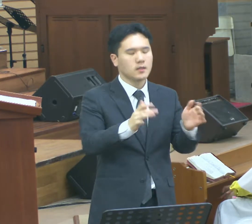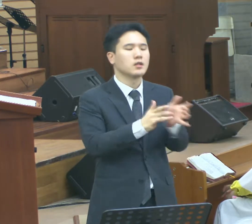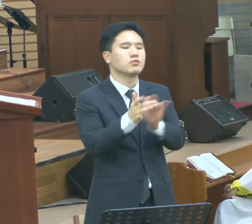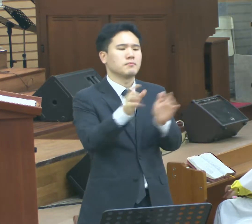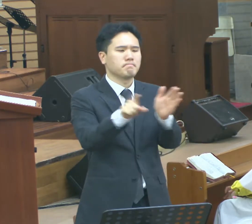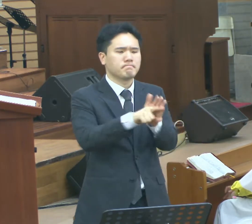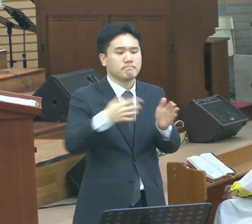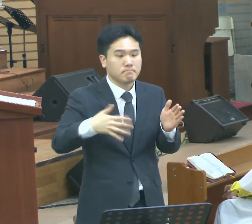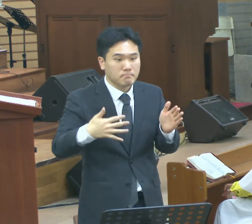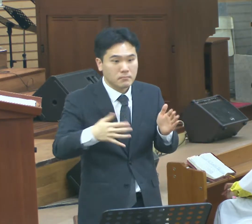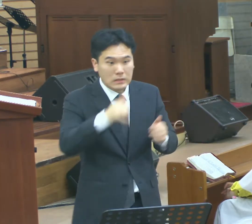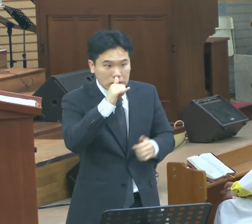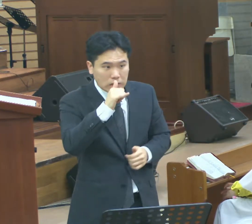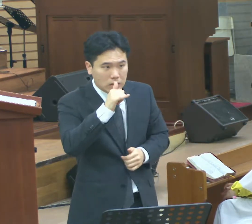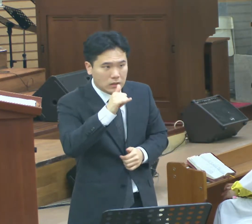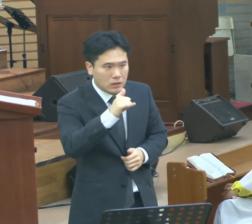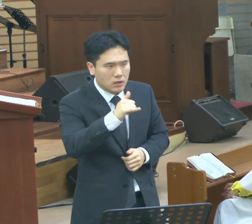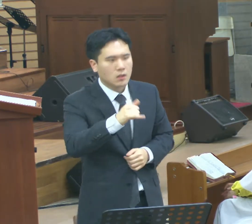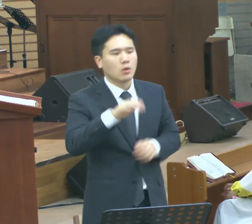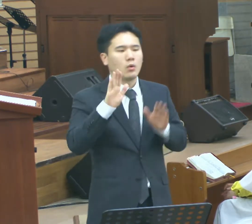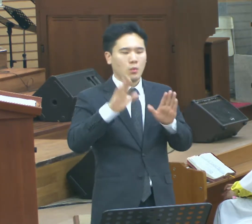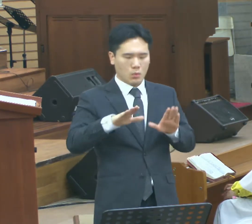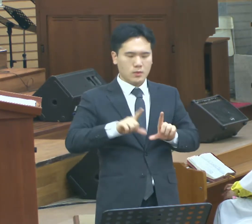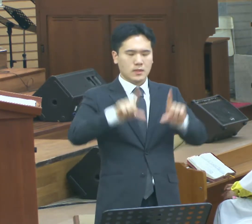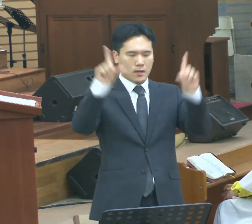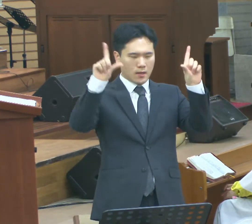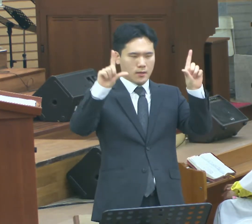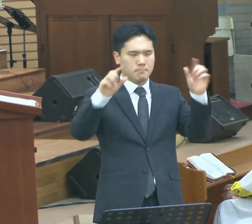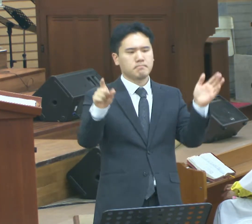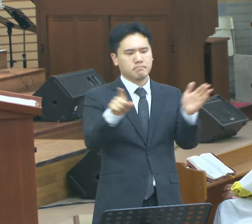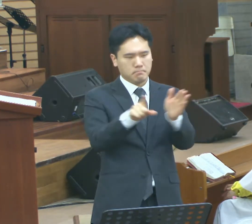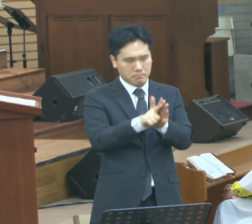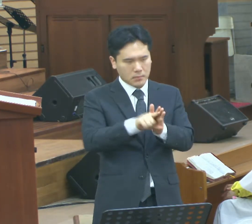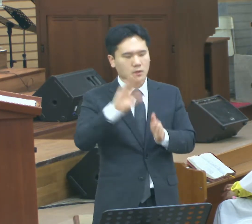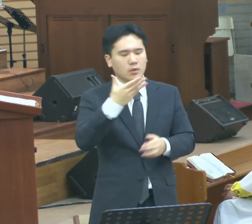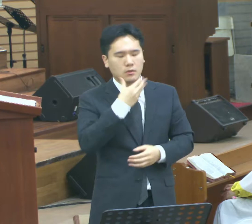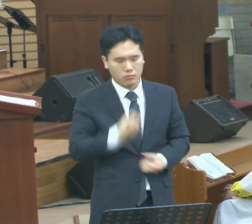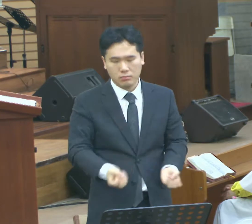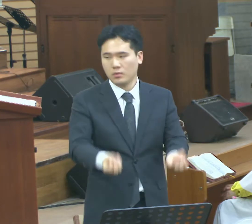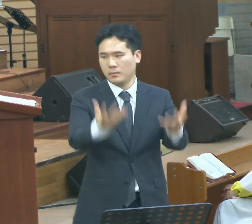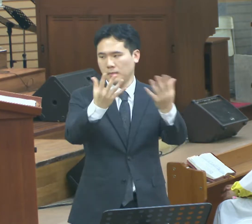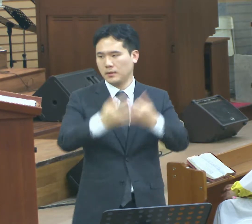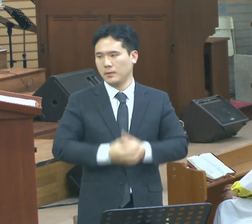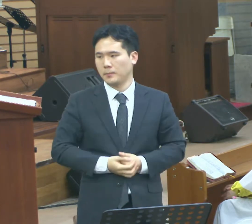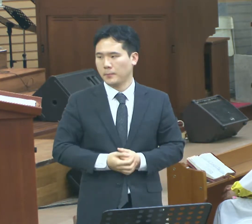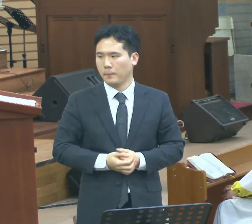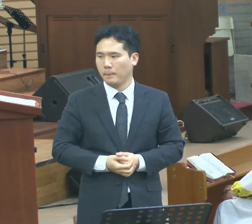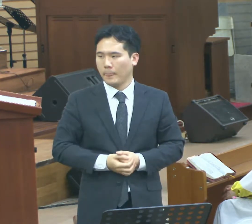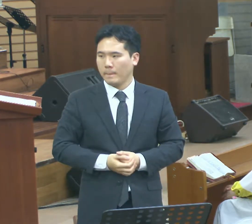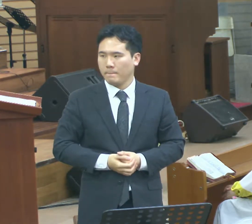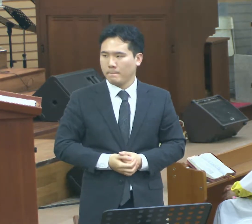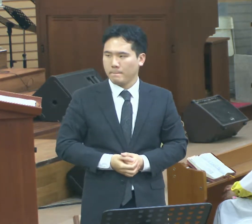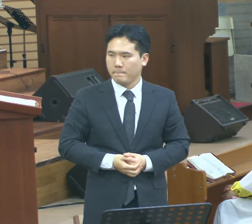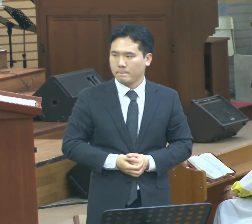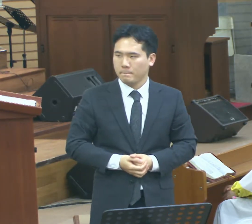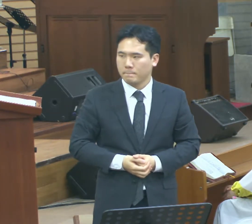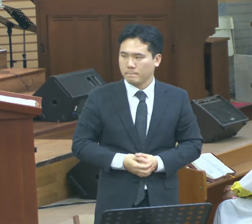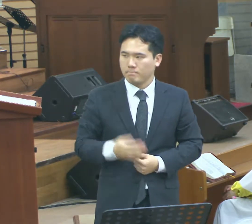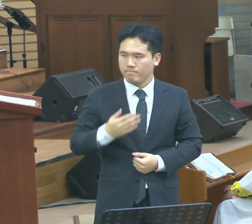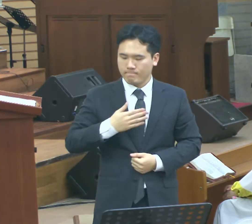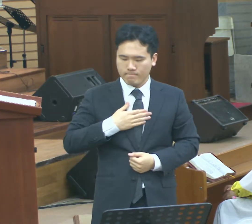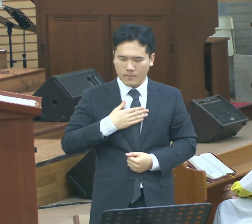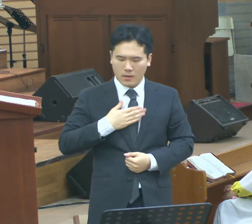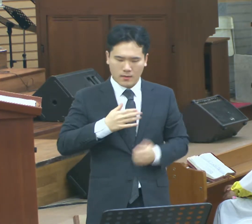주의 이름으로 축원합니다. 그리고 내 가족, 내 사회, 내가 있는 사회만이 아니라